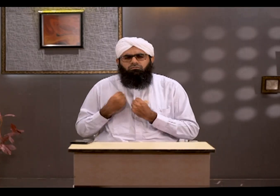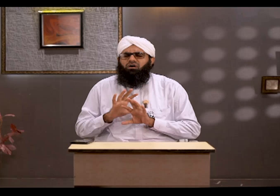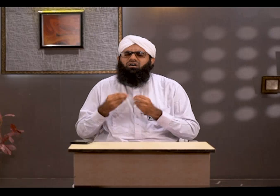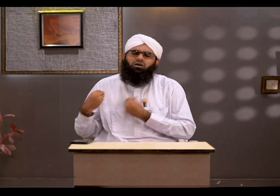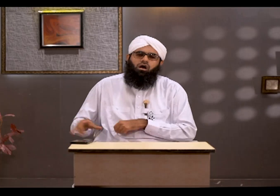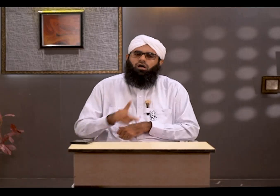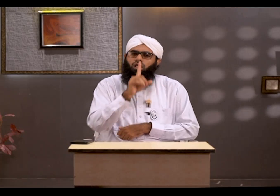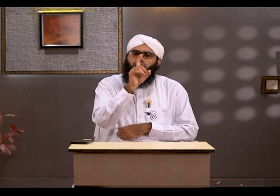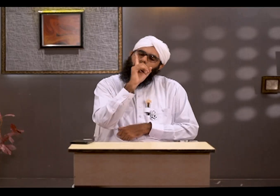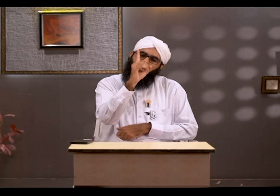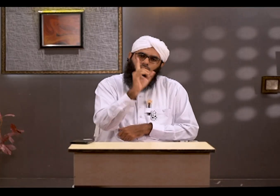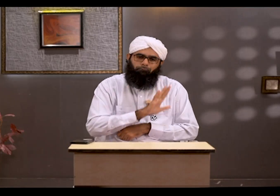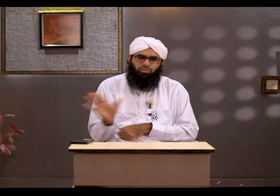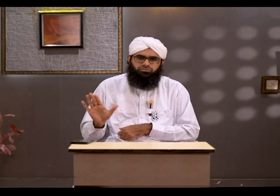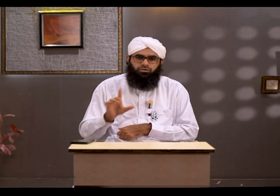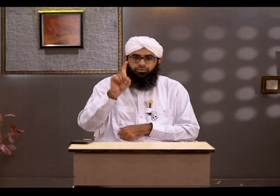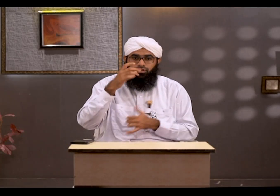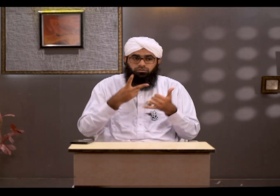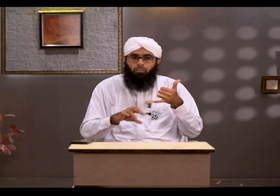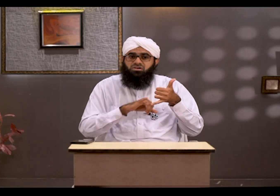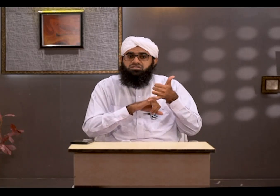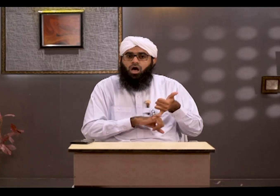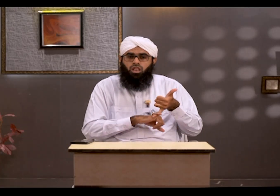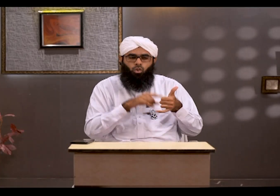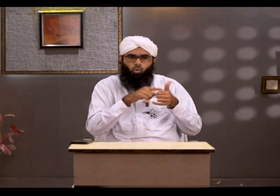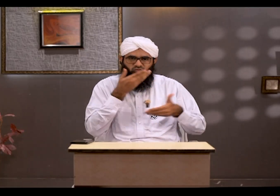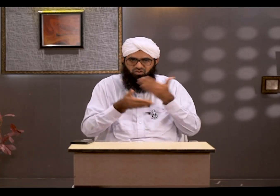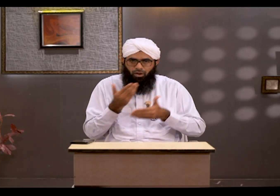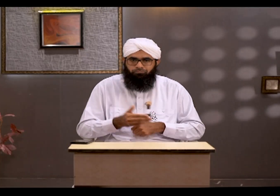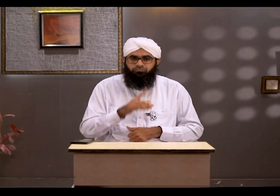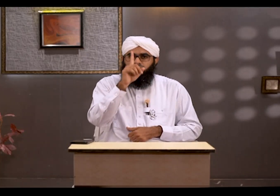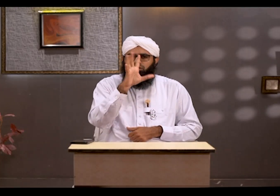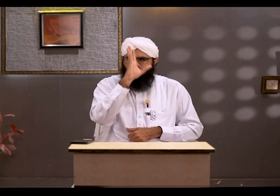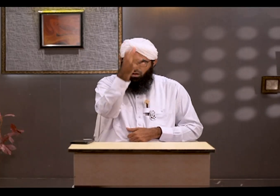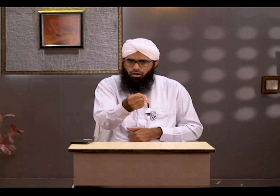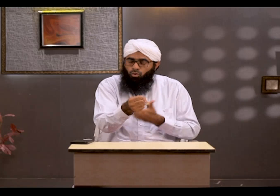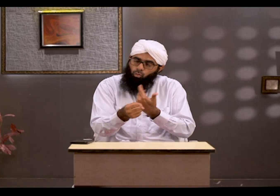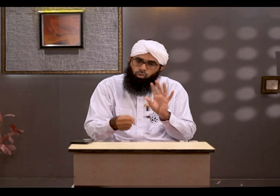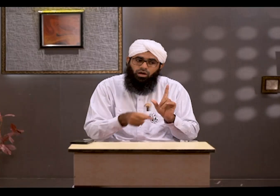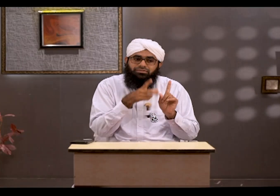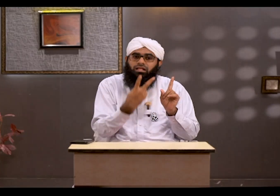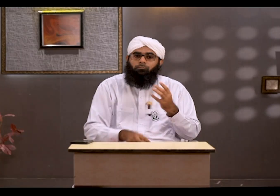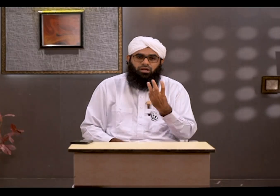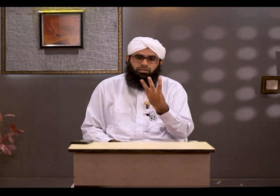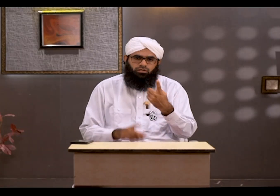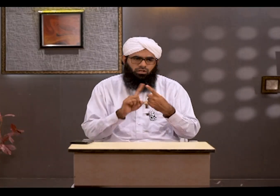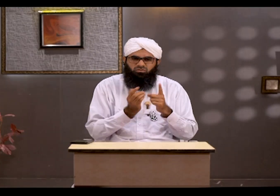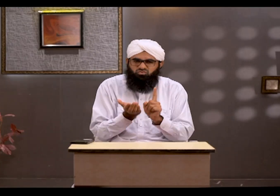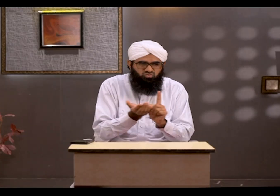سیدنا سہل رحمت اللہ علیہ فرماتے ہیں، توکل کرنے والے کی 3 علامات ہیں۔ سوال نہیں کرتا، کسی چیز کو رد بھی